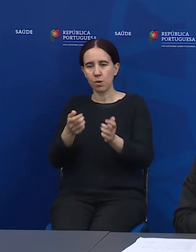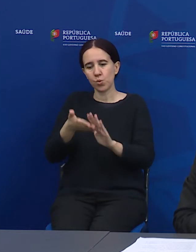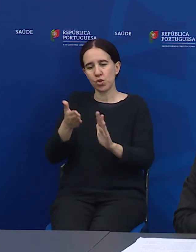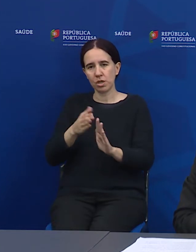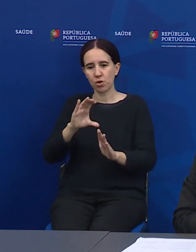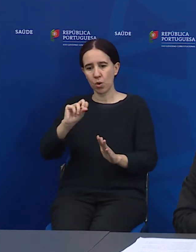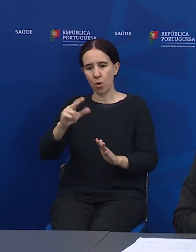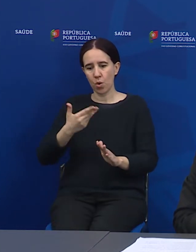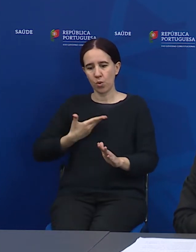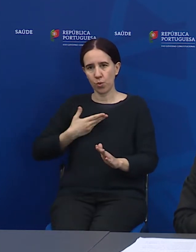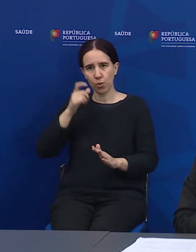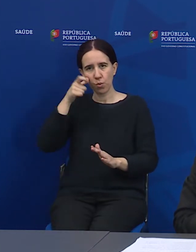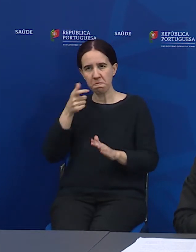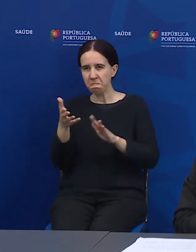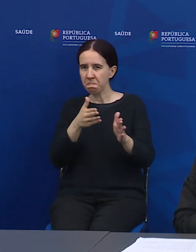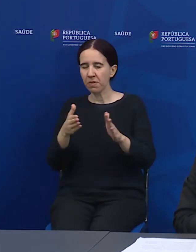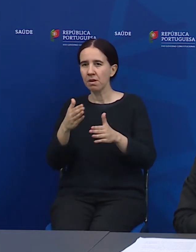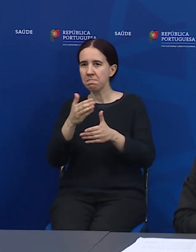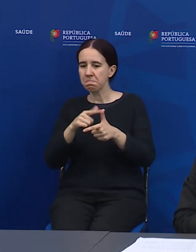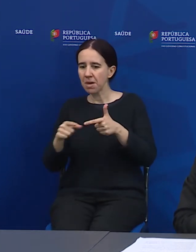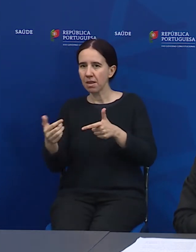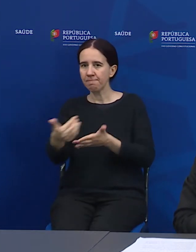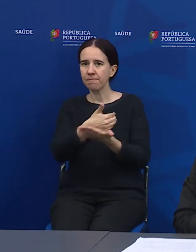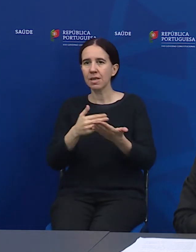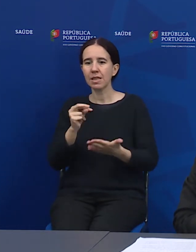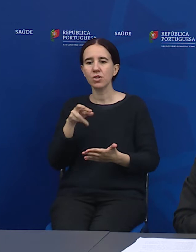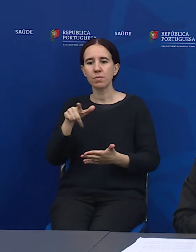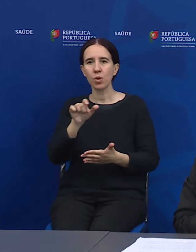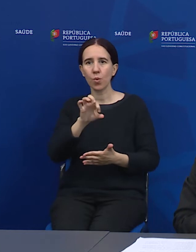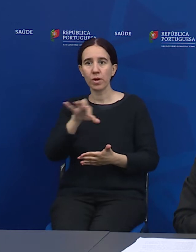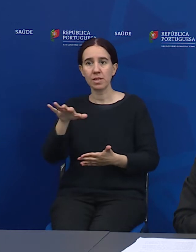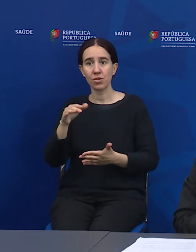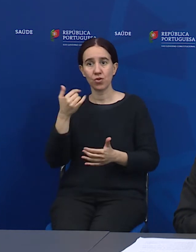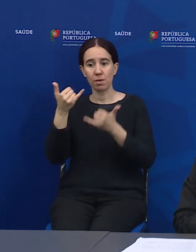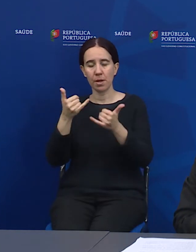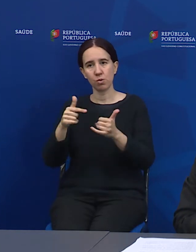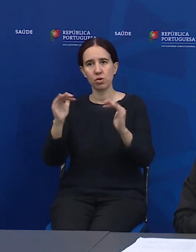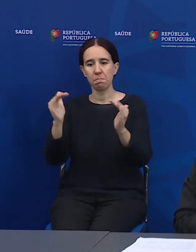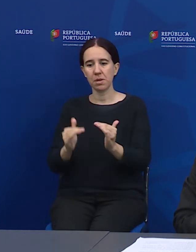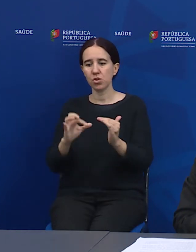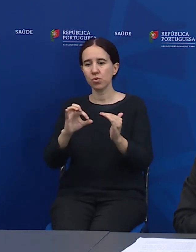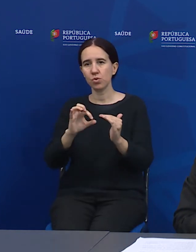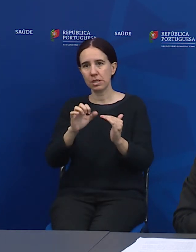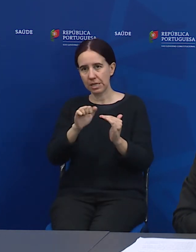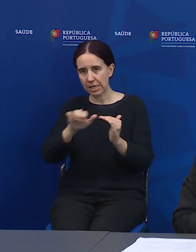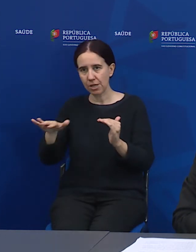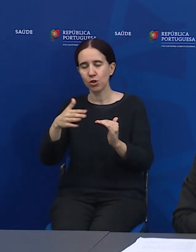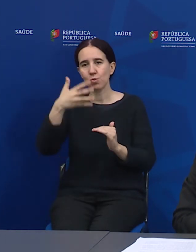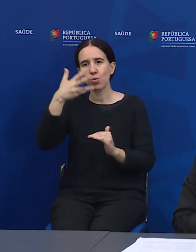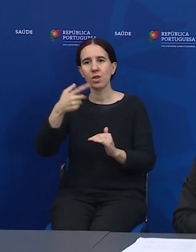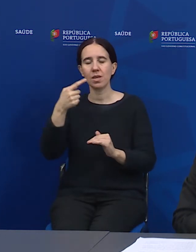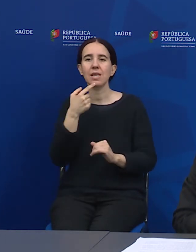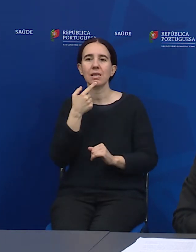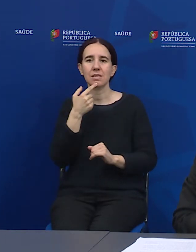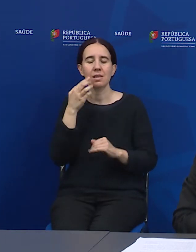qual do receber em média 3 mil e oitocentas chamadas hoje serve menos de 500 por dia o que